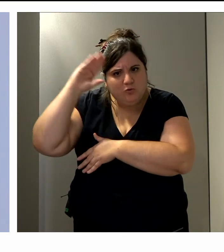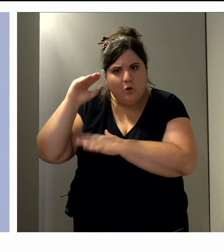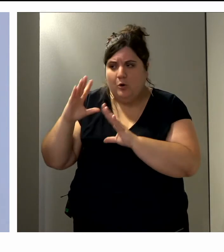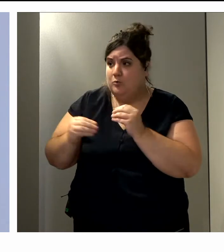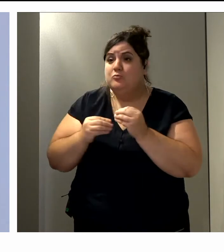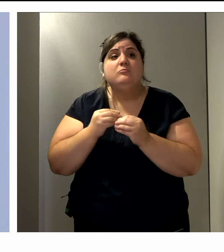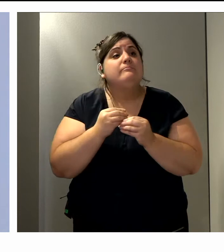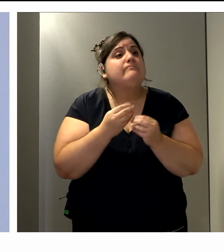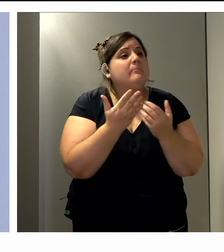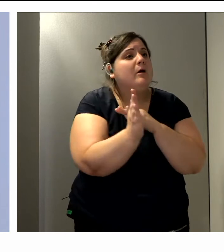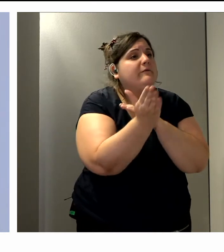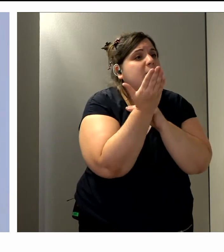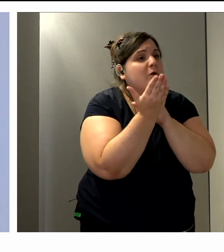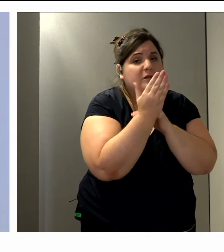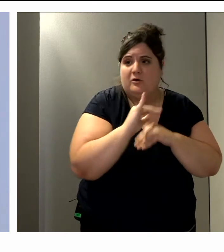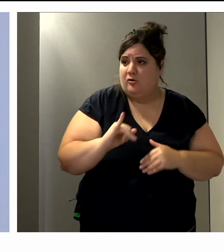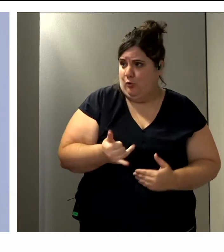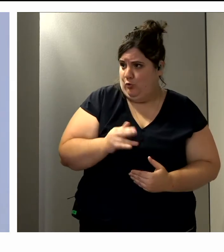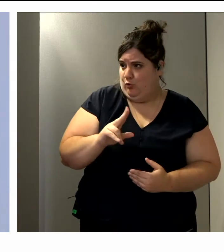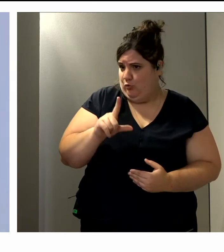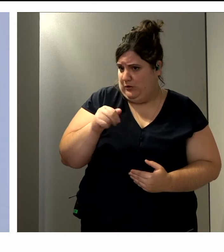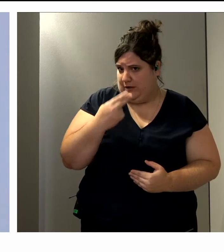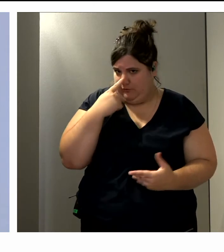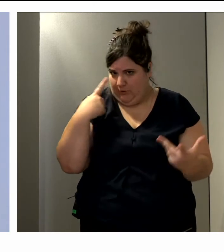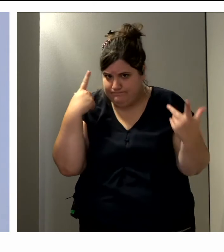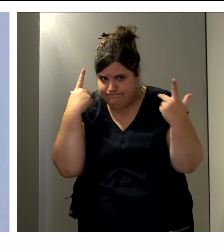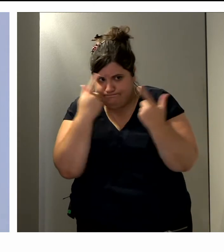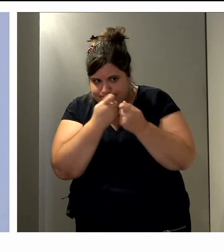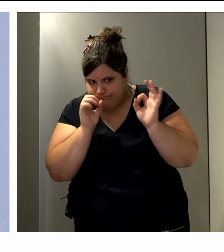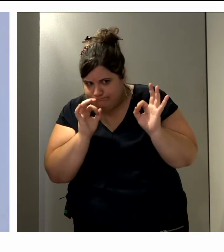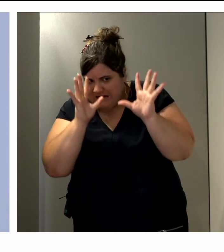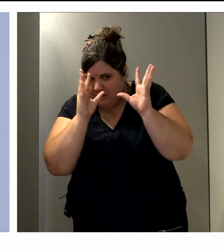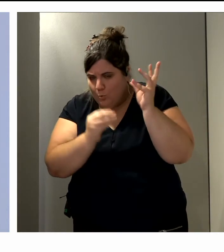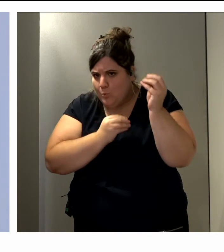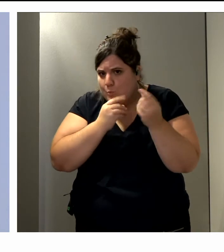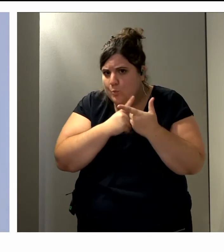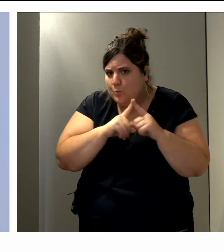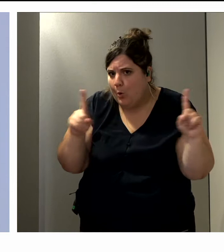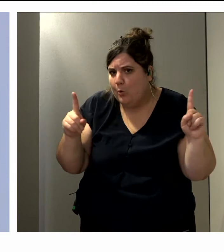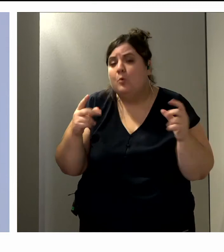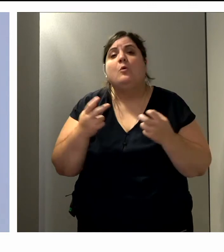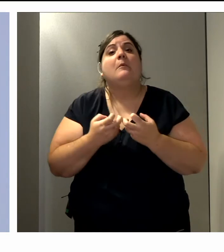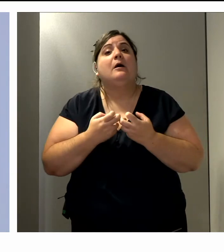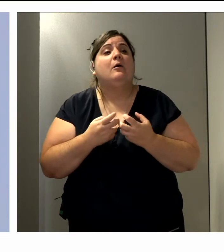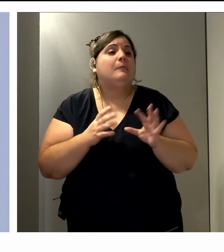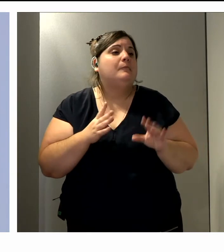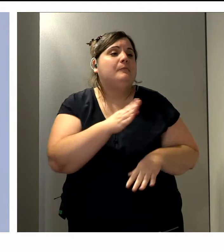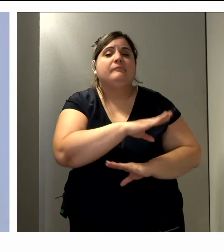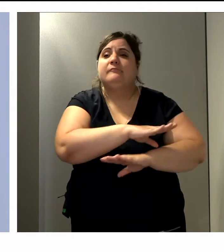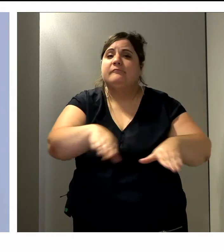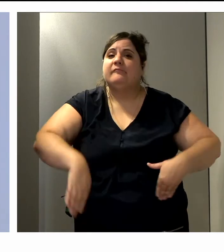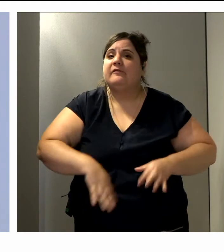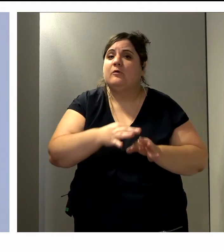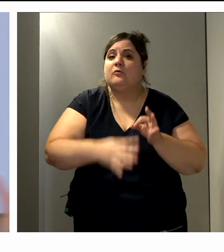reconnaissez aussi dans les propos de Julien, notamment peut-être sur cette dimension sur laquelle il conclut concernant une forme de